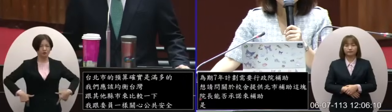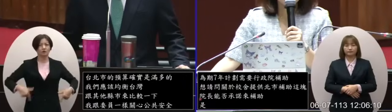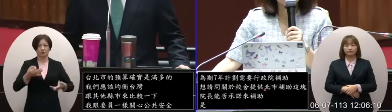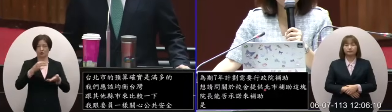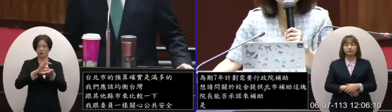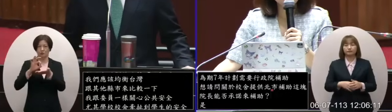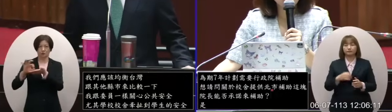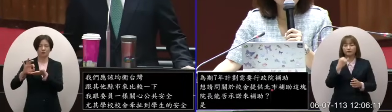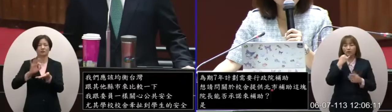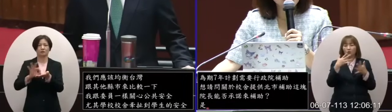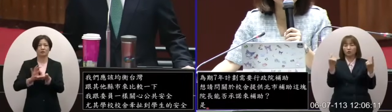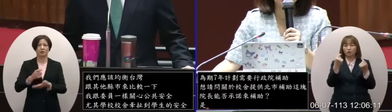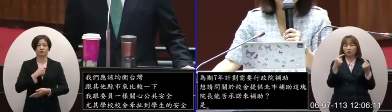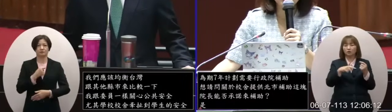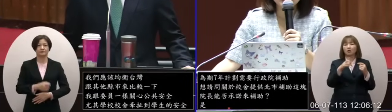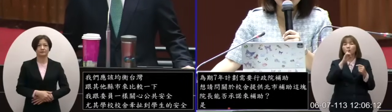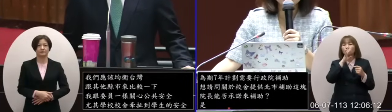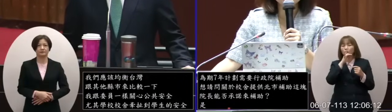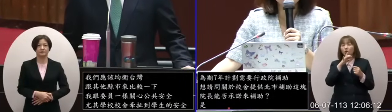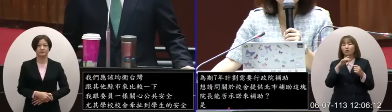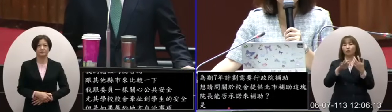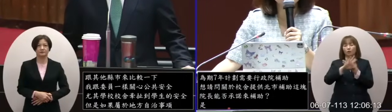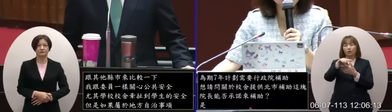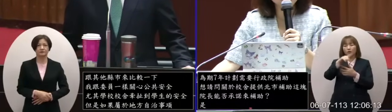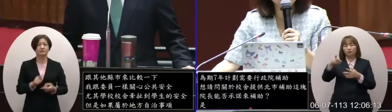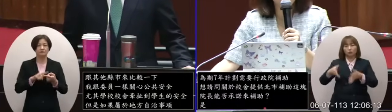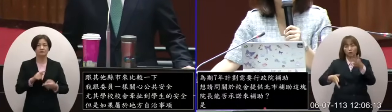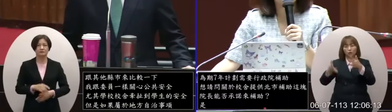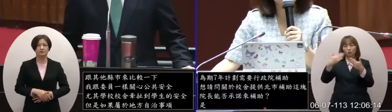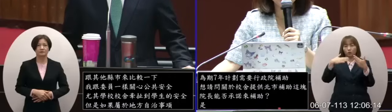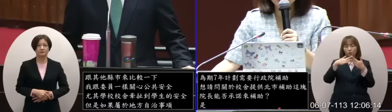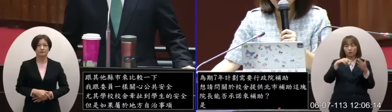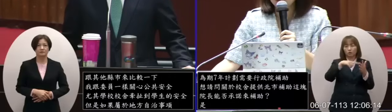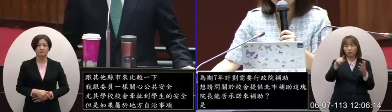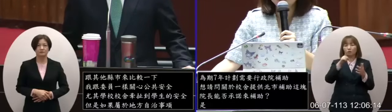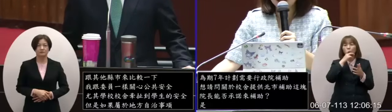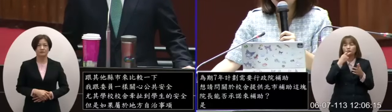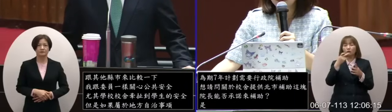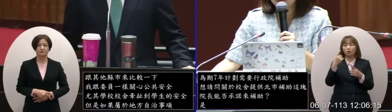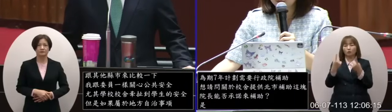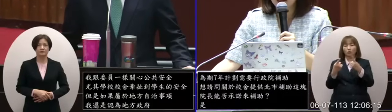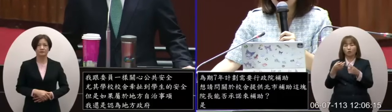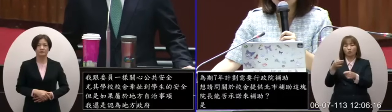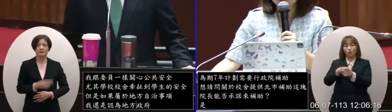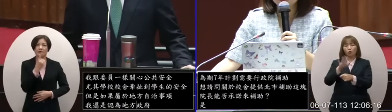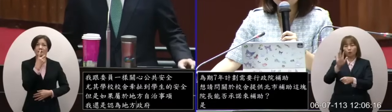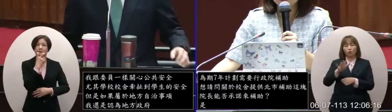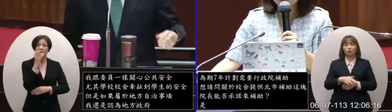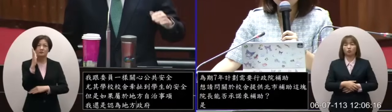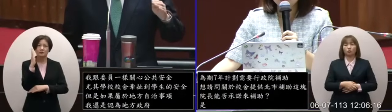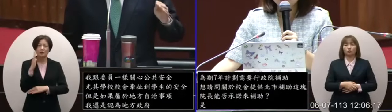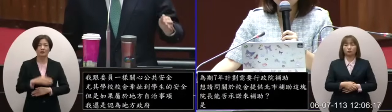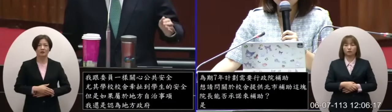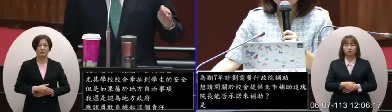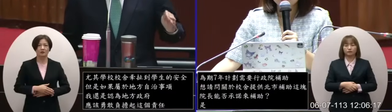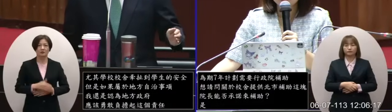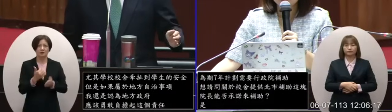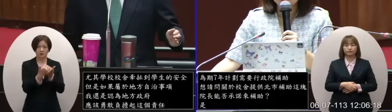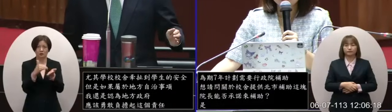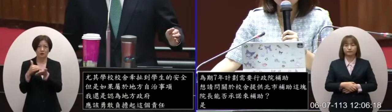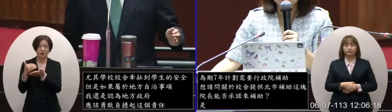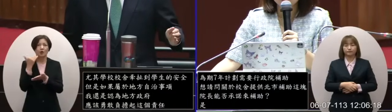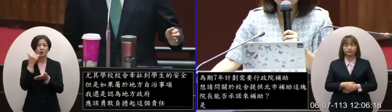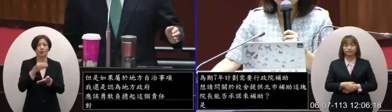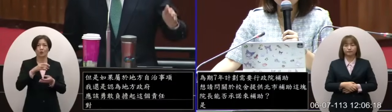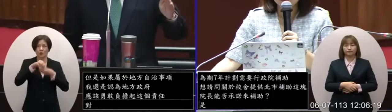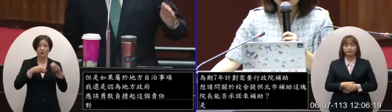个责任。 可是很多像包含是台中啊，其他建设、其他学校，我们中央都有做比较多的补助、 中央政府在我们的预算允许的